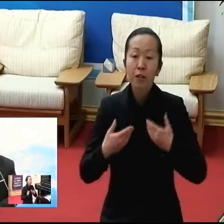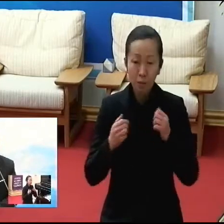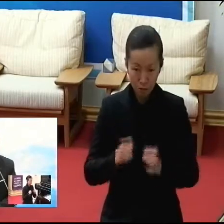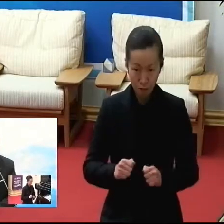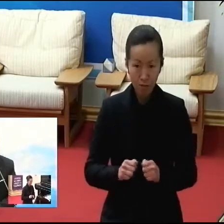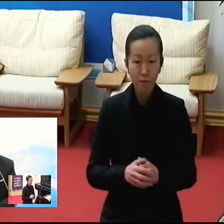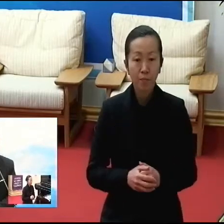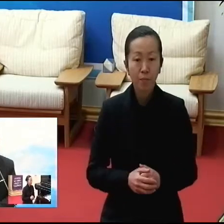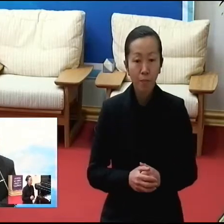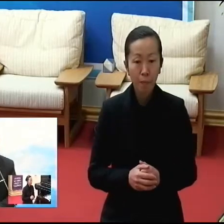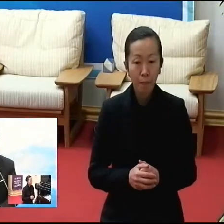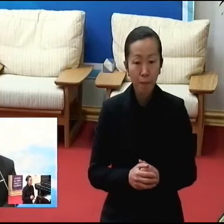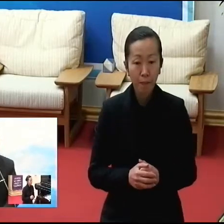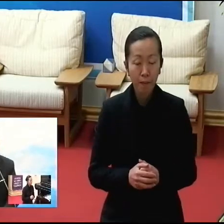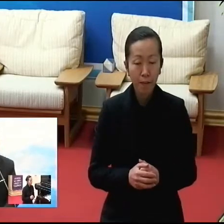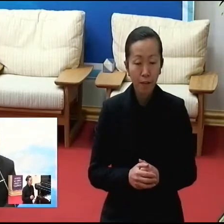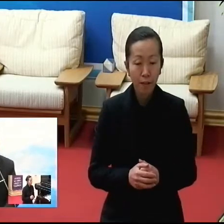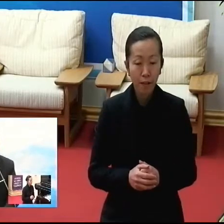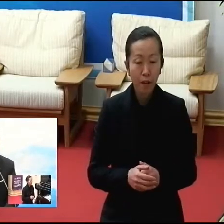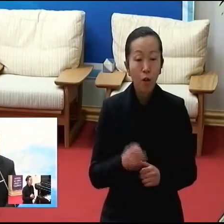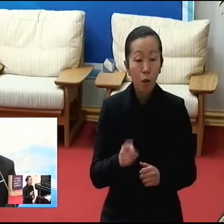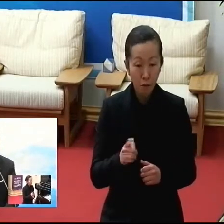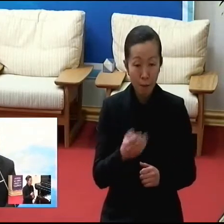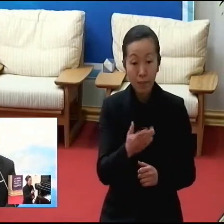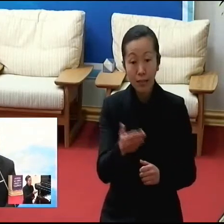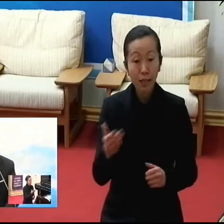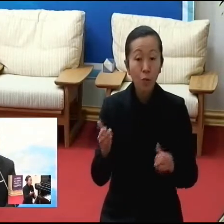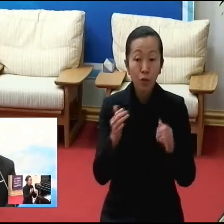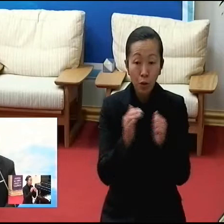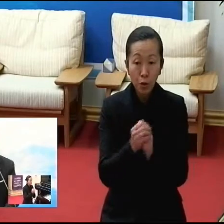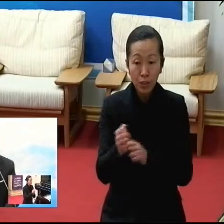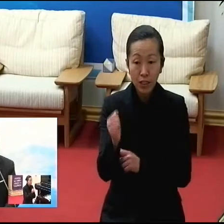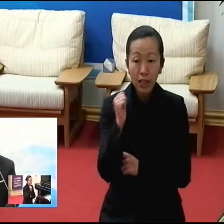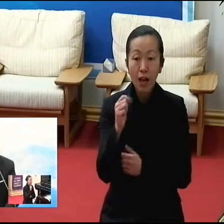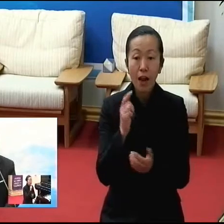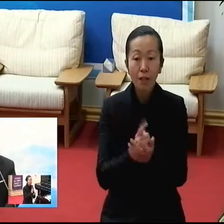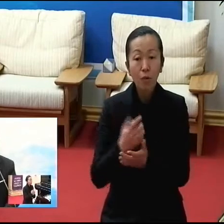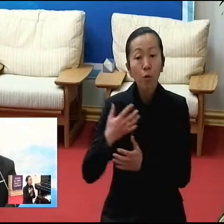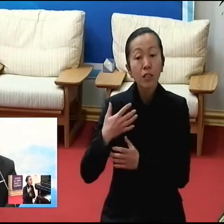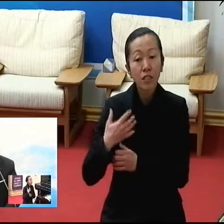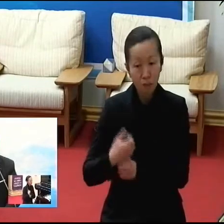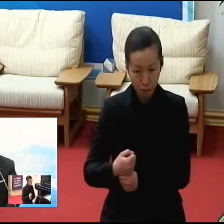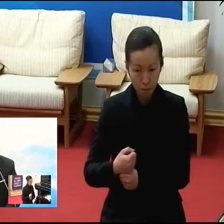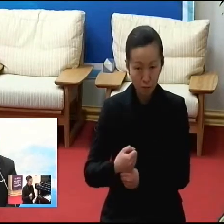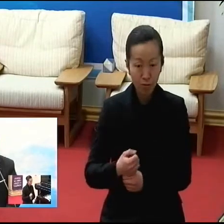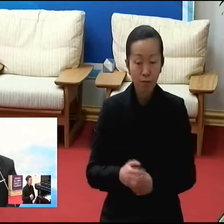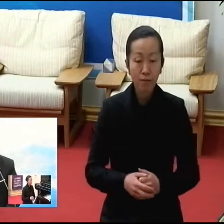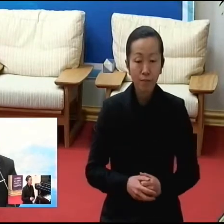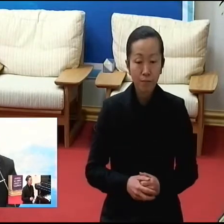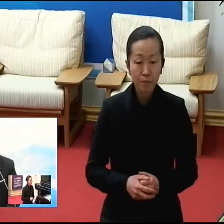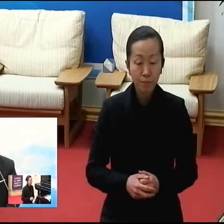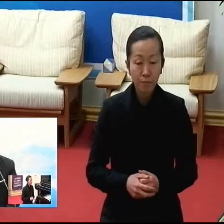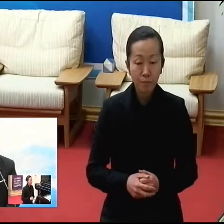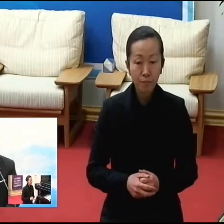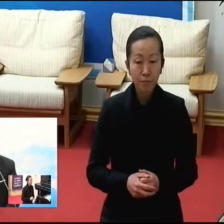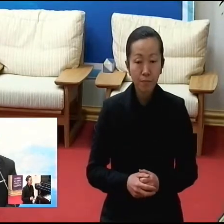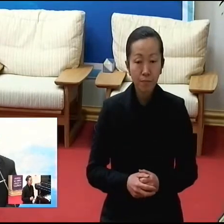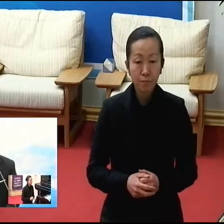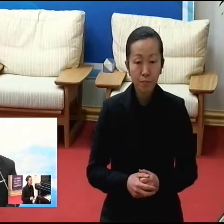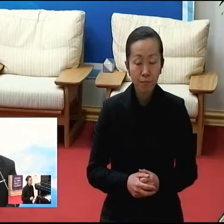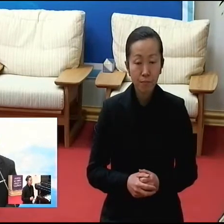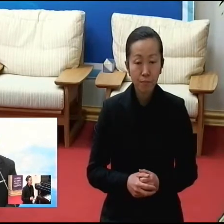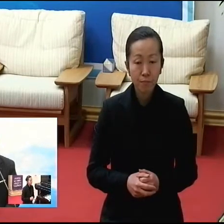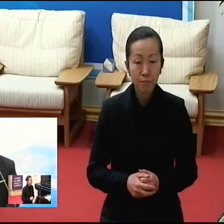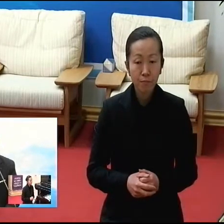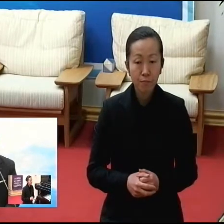여러분들의 기도의 힘인 줄 믿습니다. それは皆さんの祈りの力だと信じております。 우리는 계속해서 일본